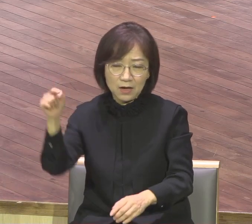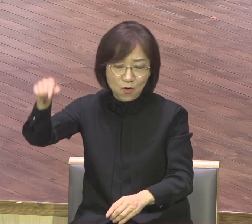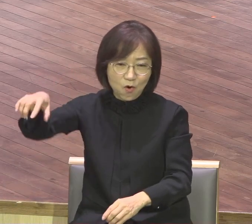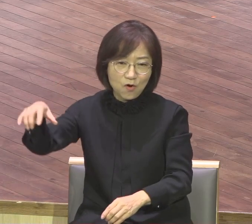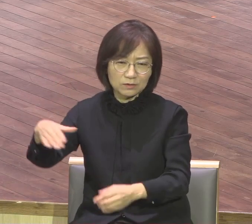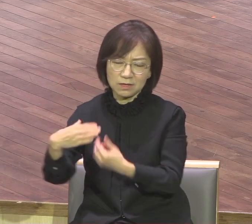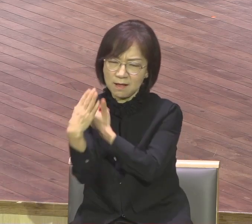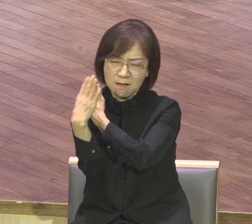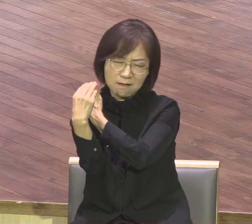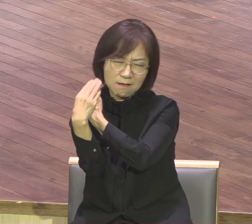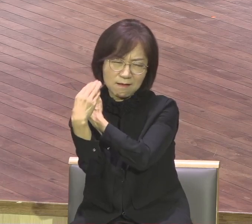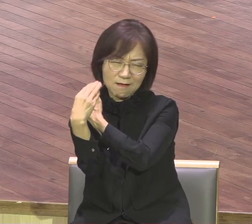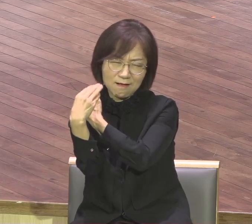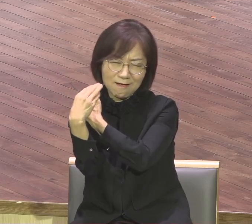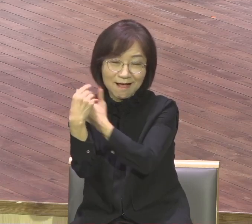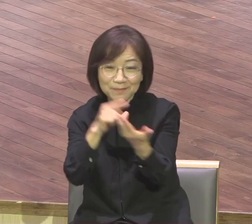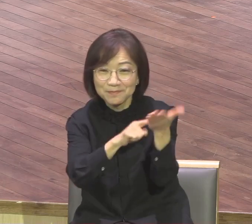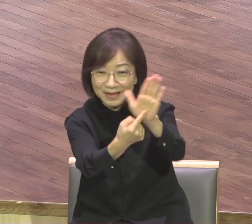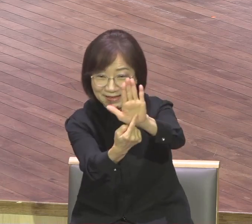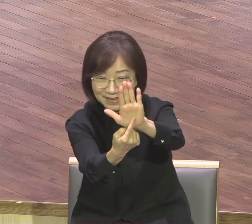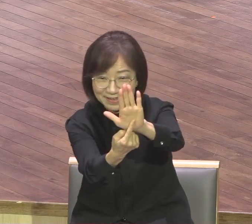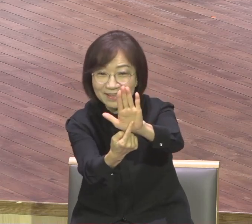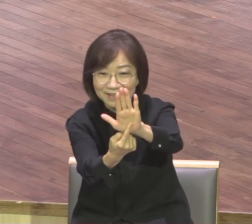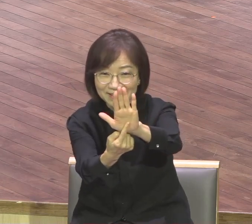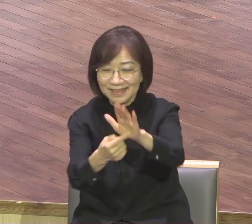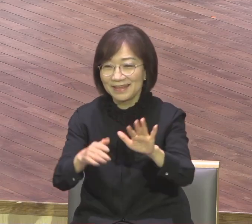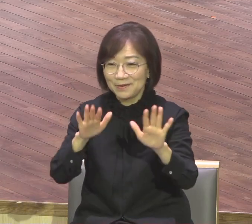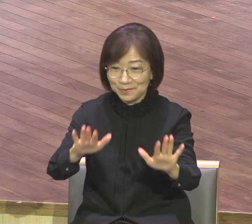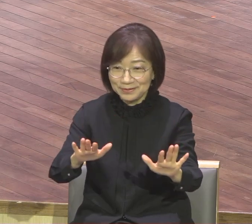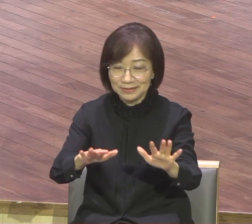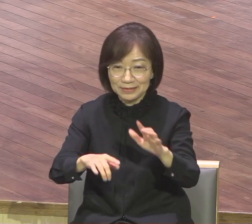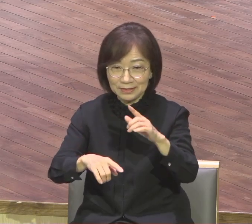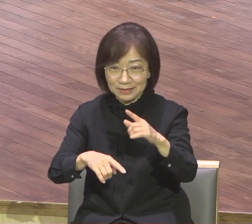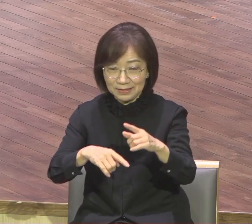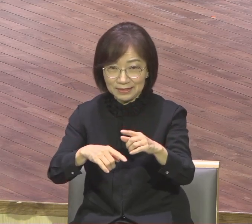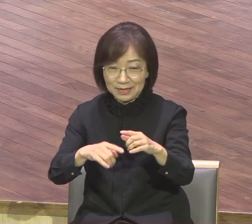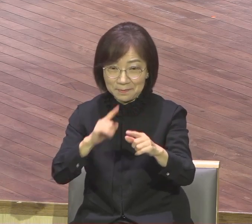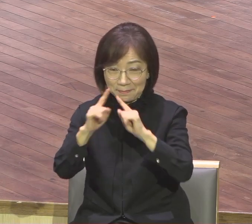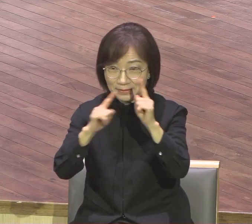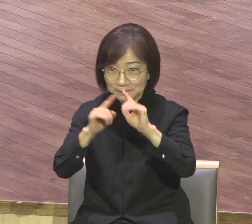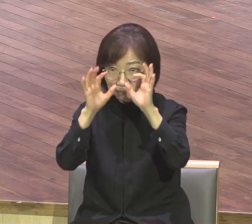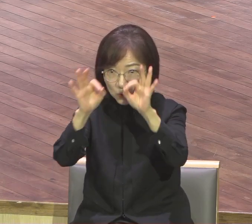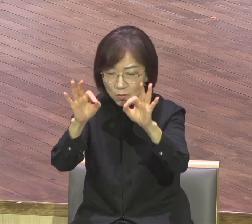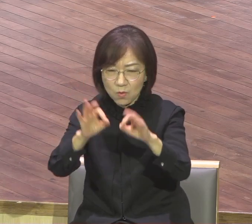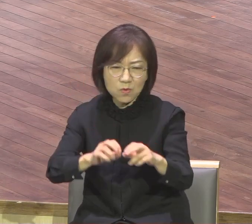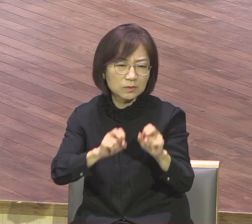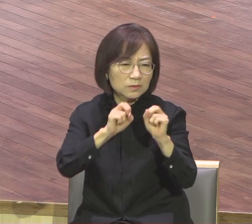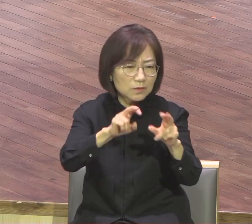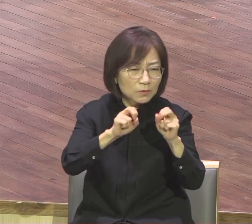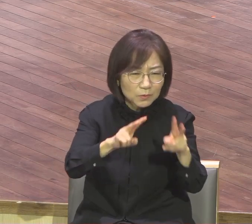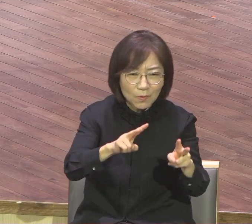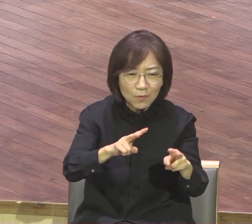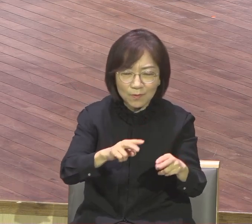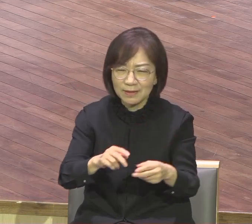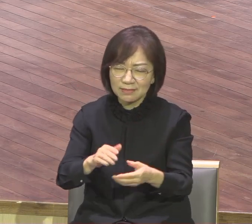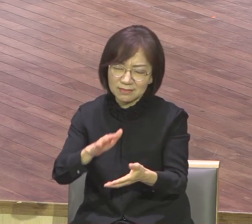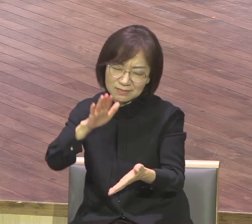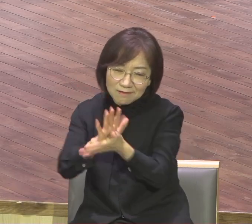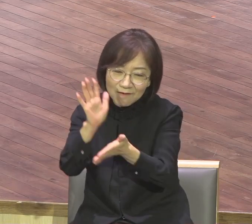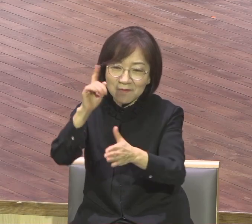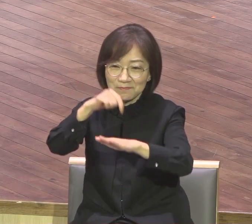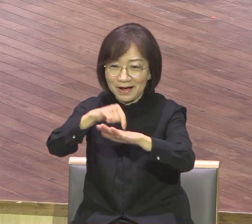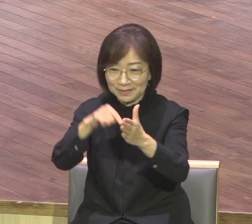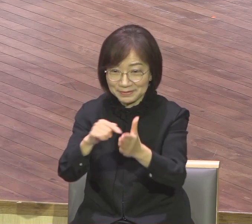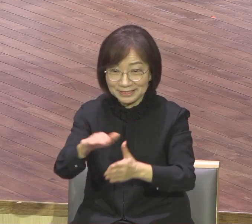녹화하신 말씀입니다. 오늘 말씀을 통해 선교의 뜨거운 열정과 사명이 우리 개인과 가정과 또